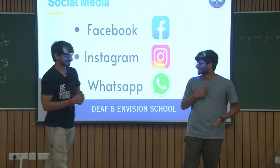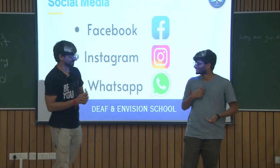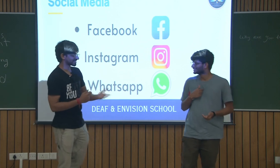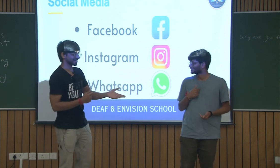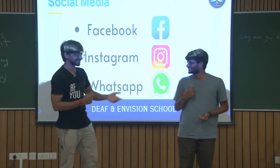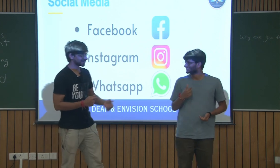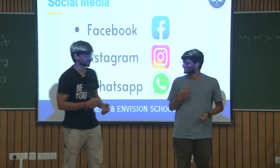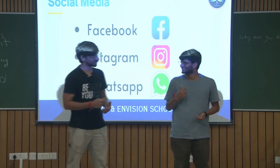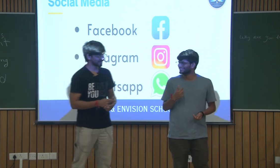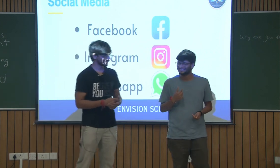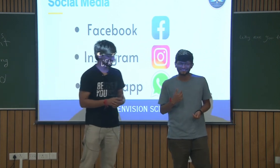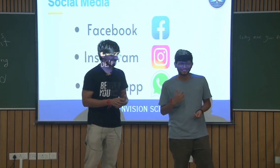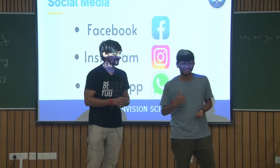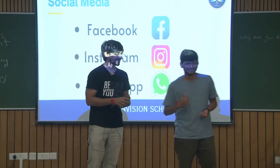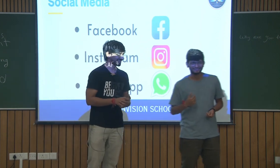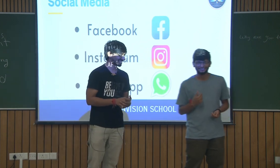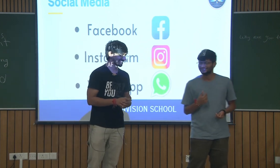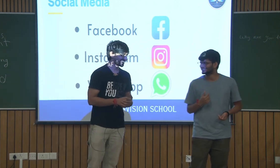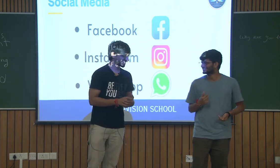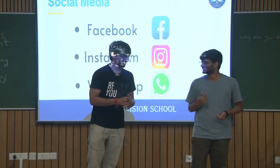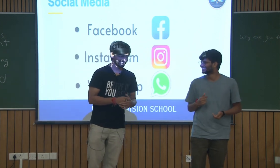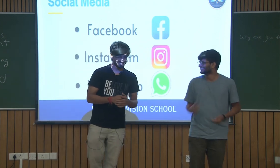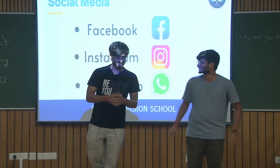I'm just asking, normal ऐसे sign में नहीं करना है.